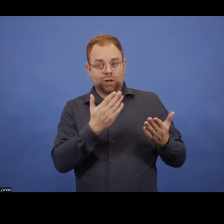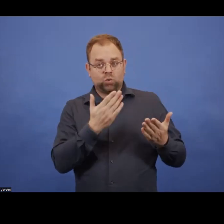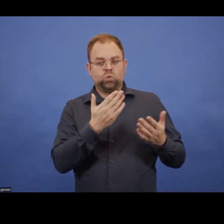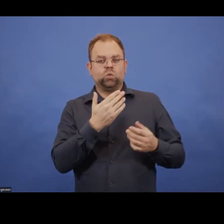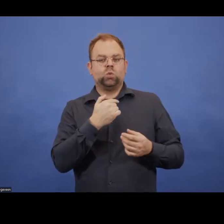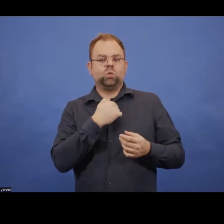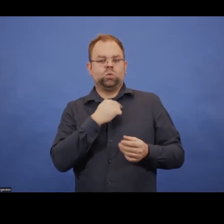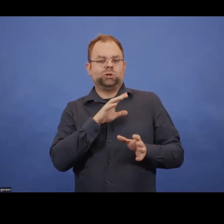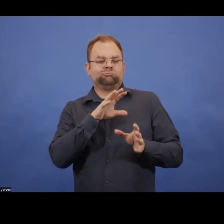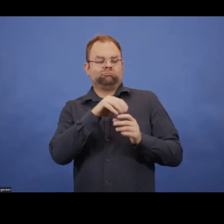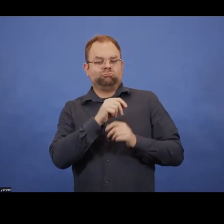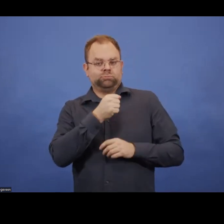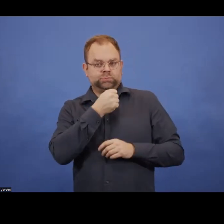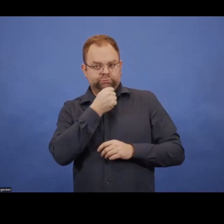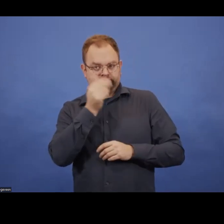agradecer la oportunidad